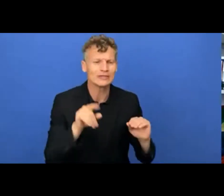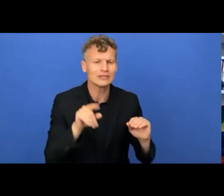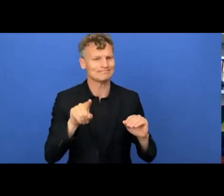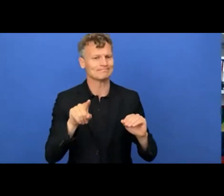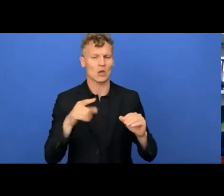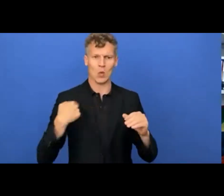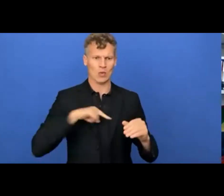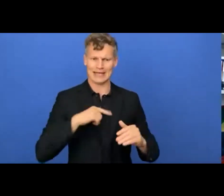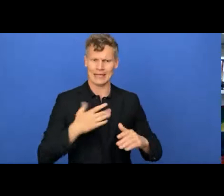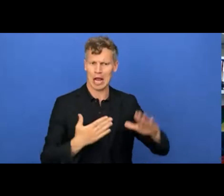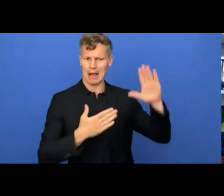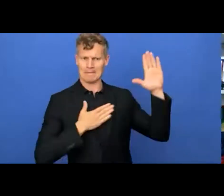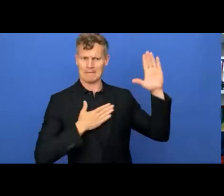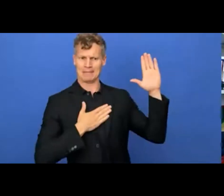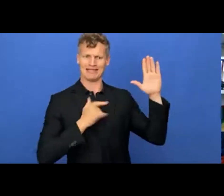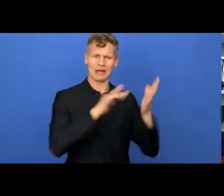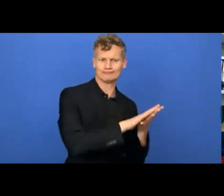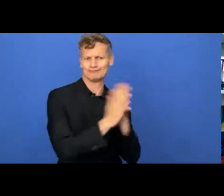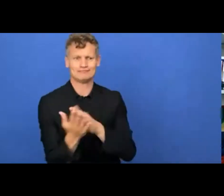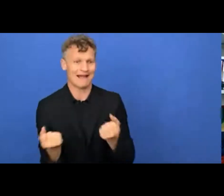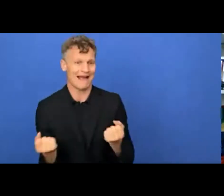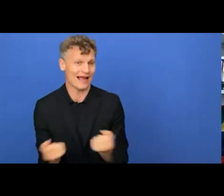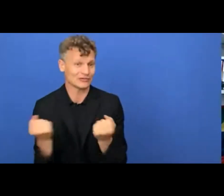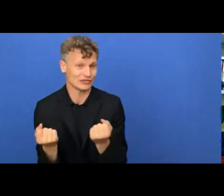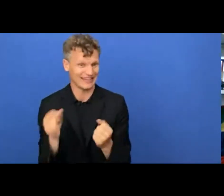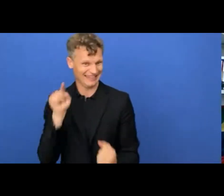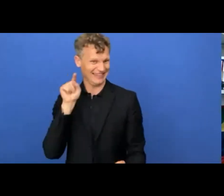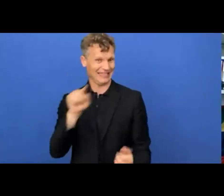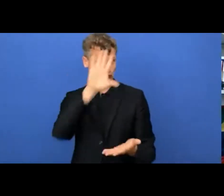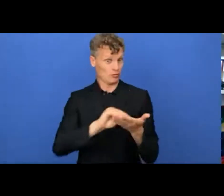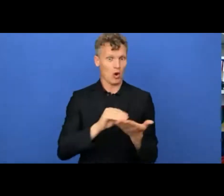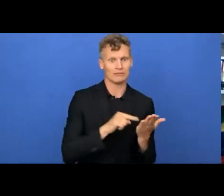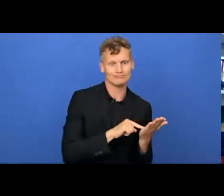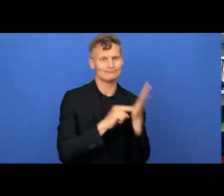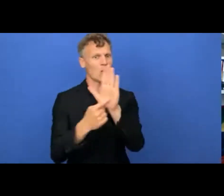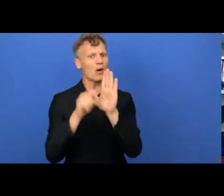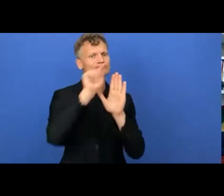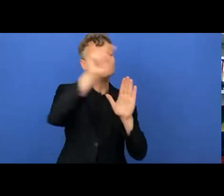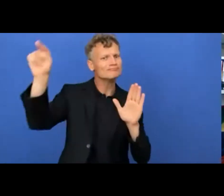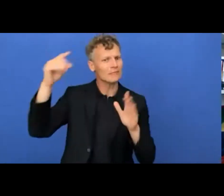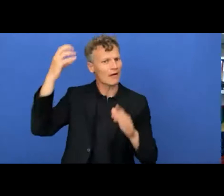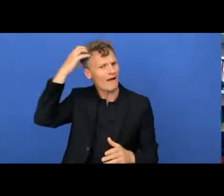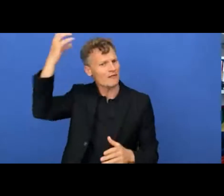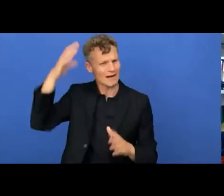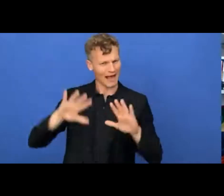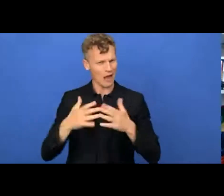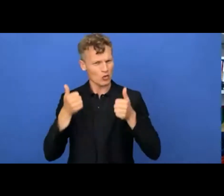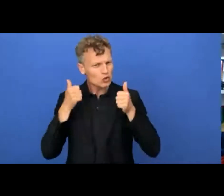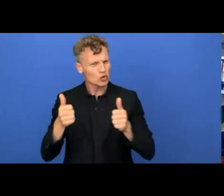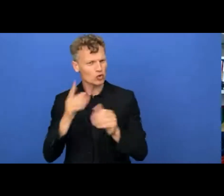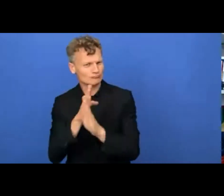rapport sur une CC inclusive de l'engagement à l'action et comment